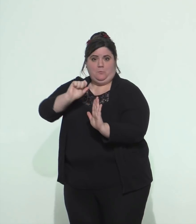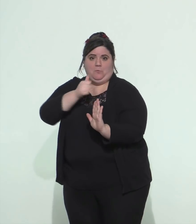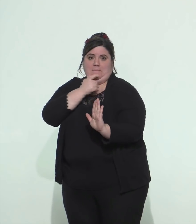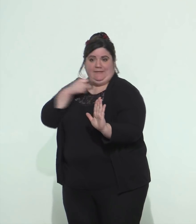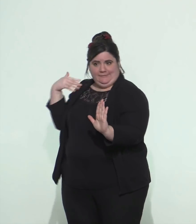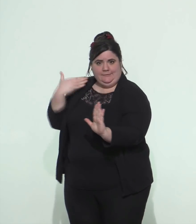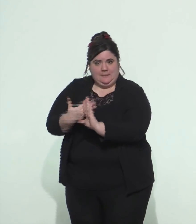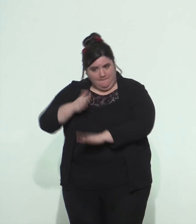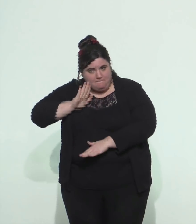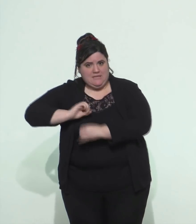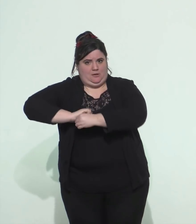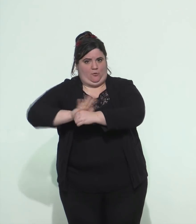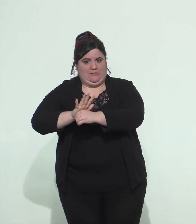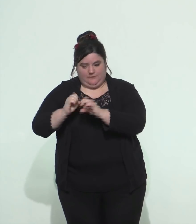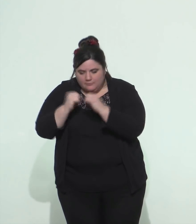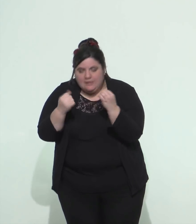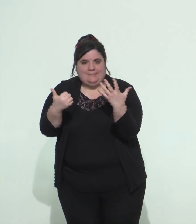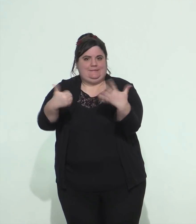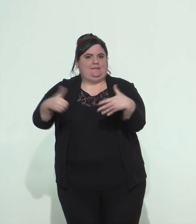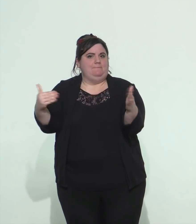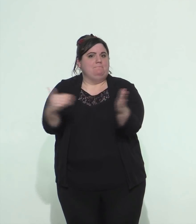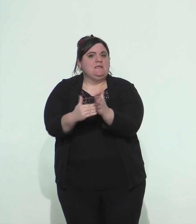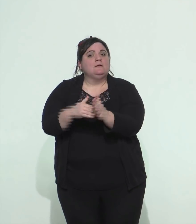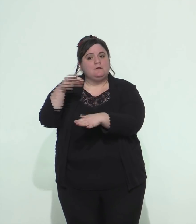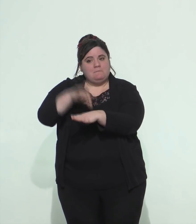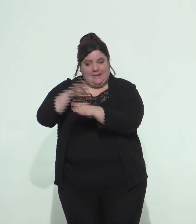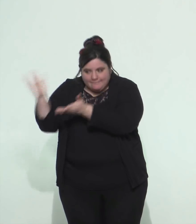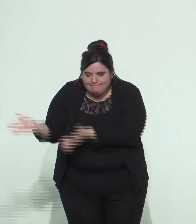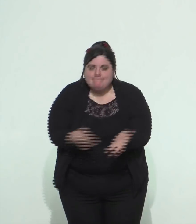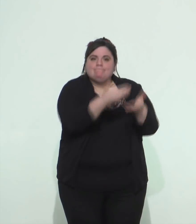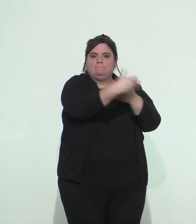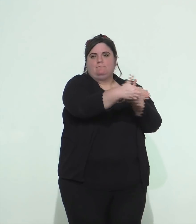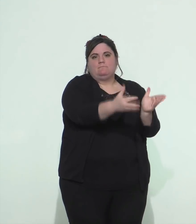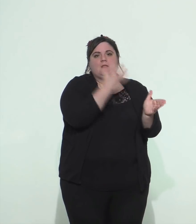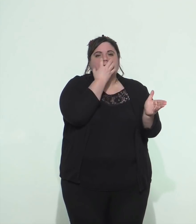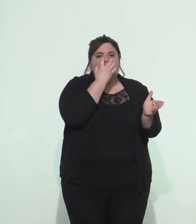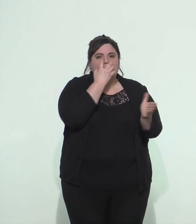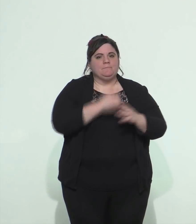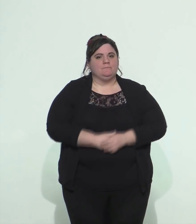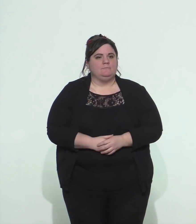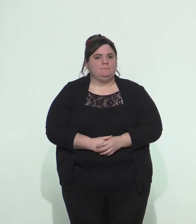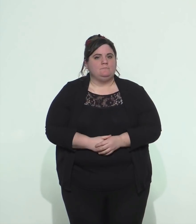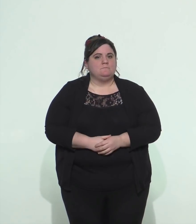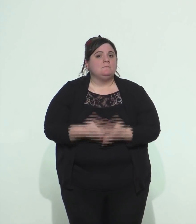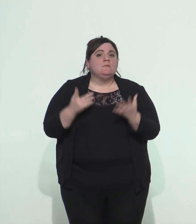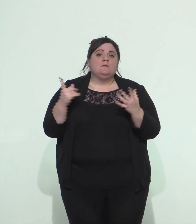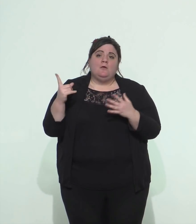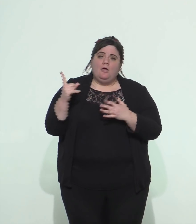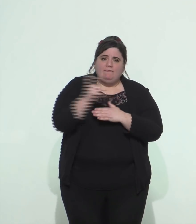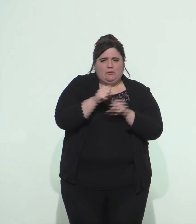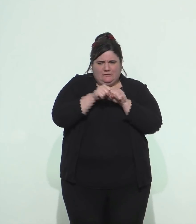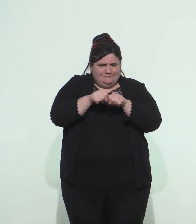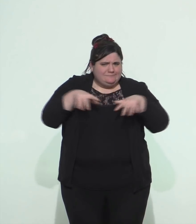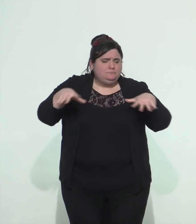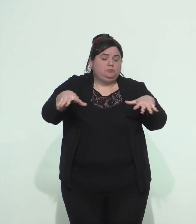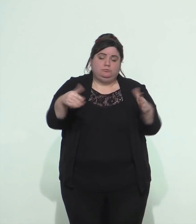coronavirus, dont près de 16 000 malades ont dû être pris en charge en réanimation. La circulation du virus, vous l'avez vu, reste